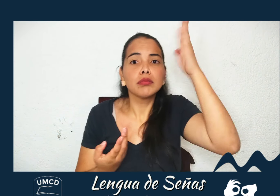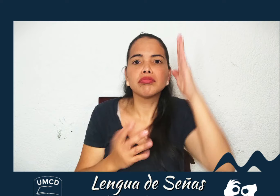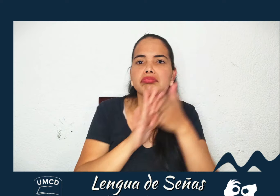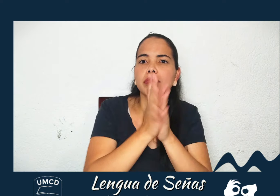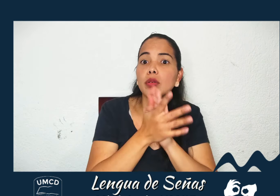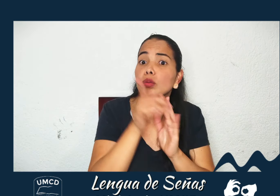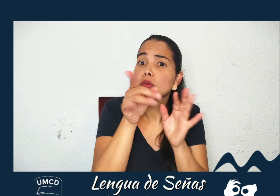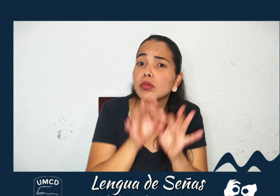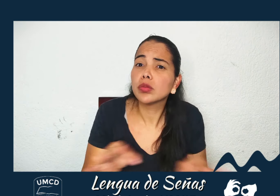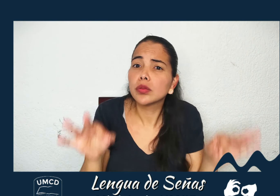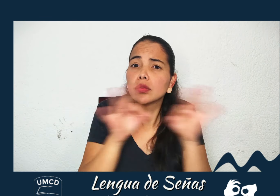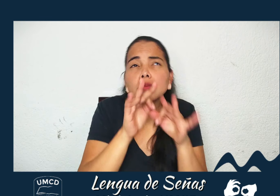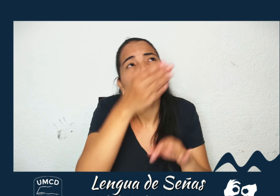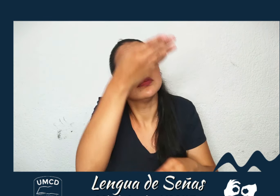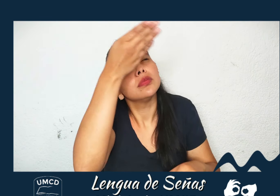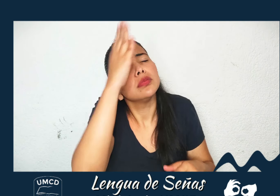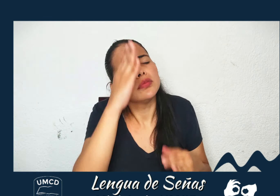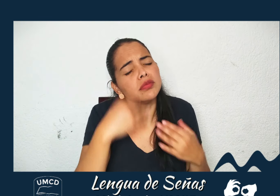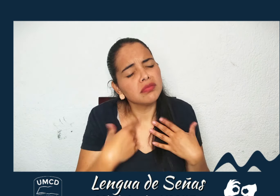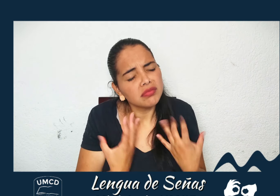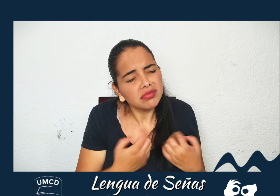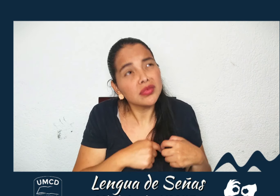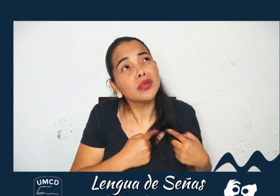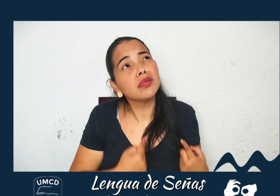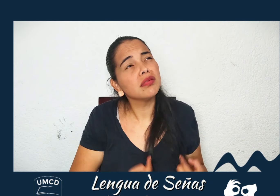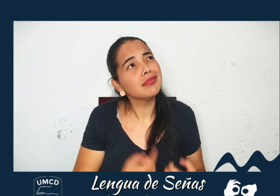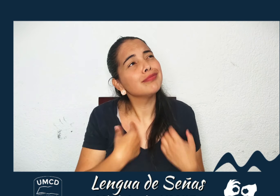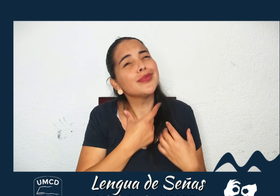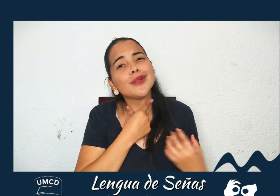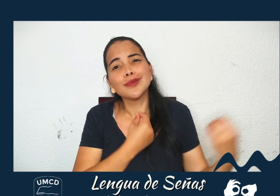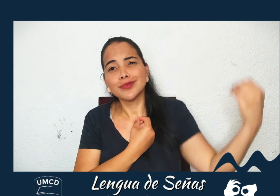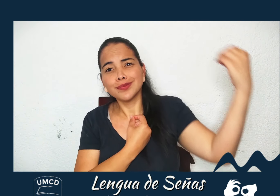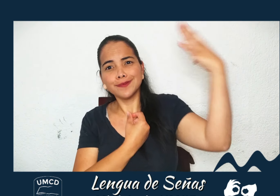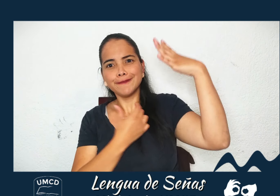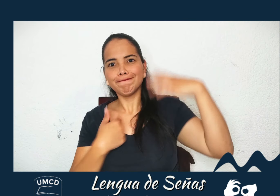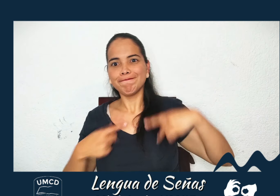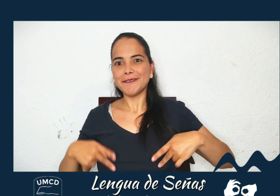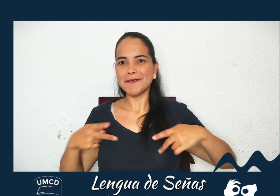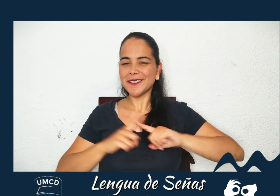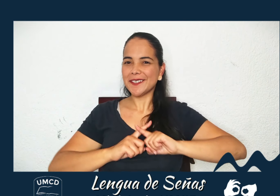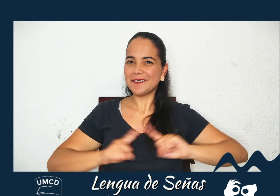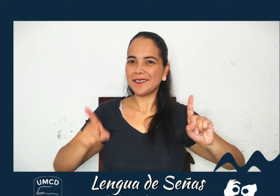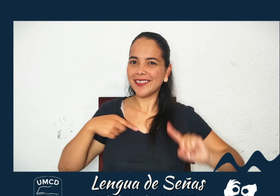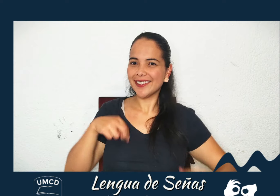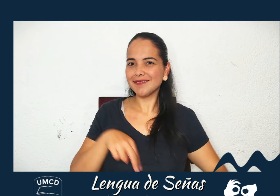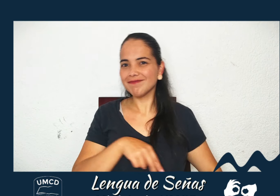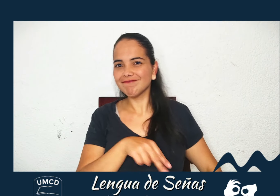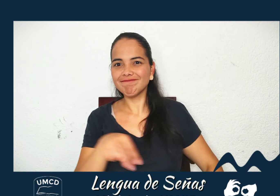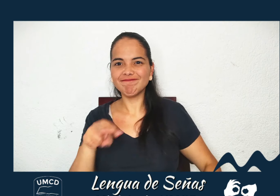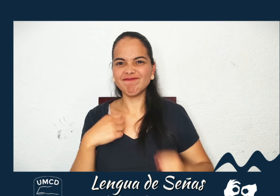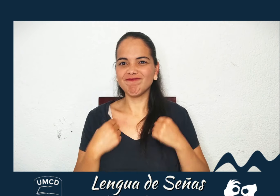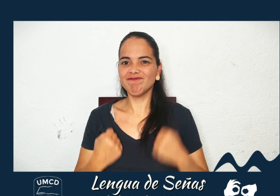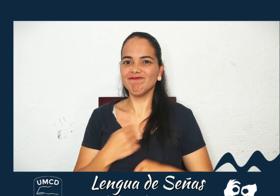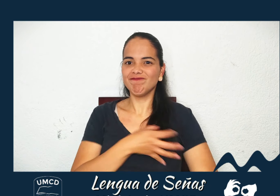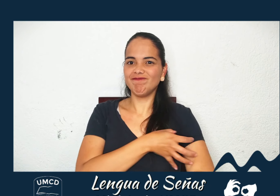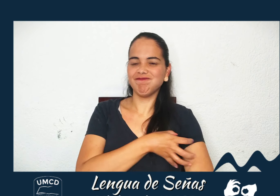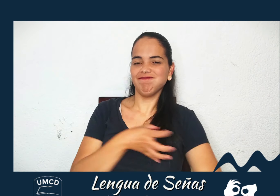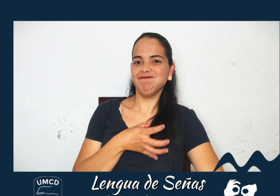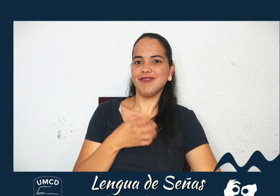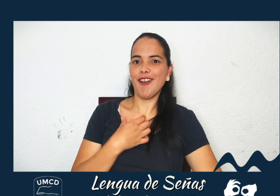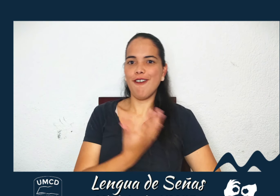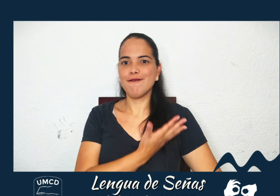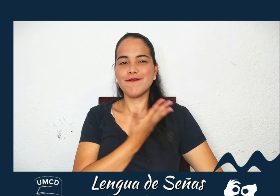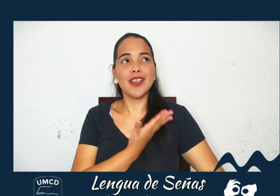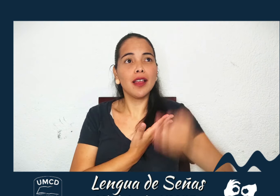con atención. En otras palabras, inclinar nuestro corazón para poder escuchar y retener y guardar lo que Dios nos